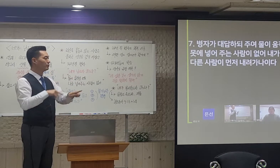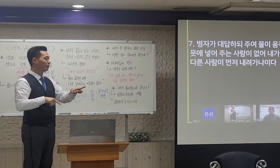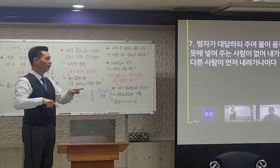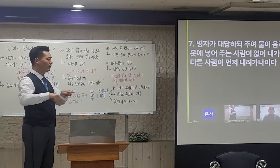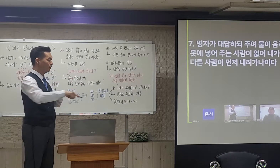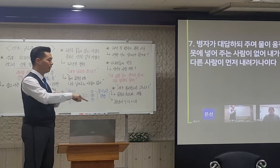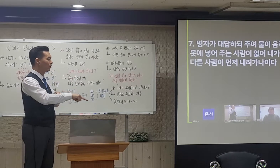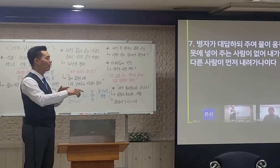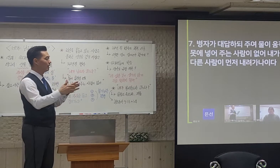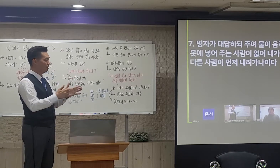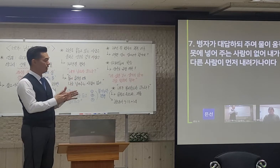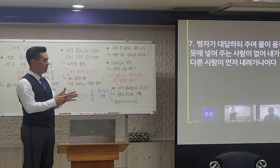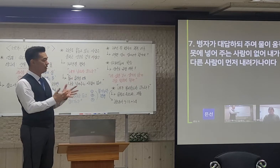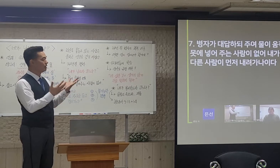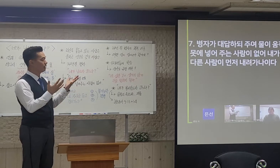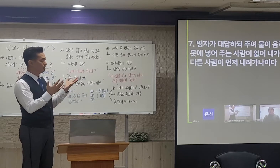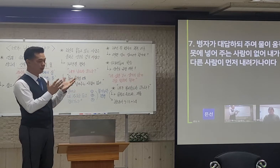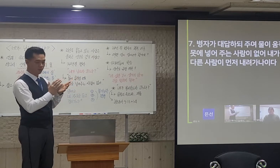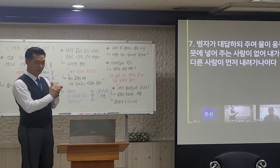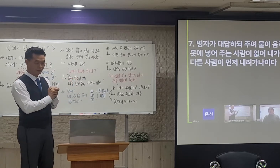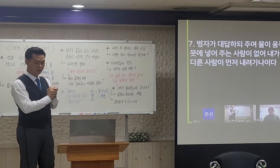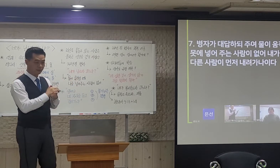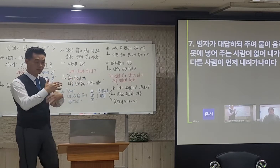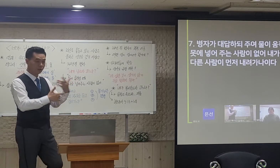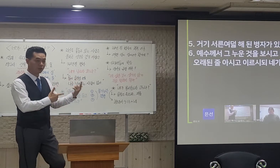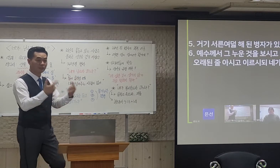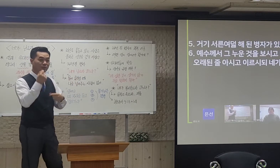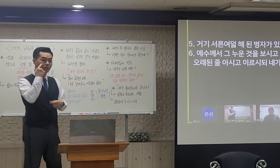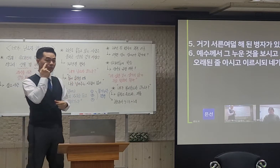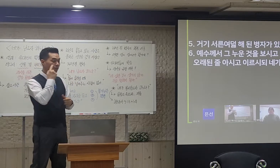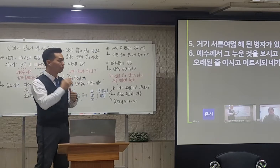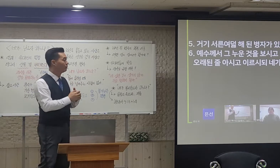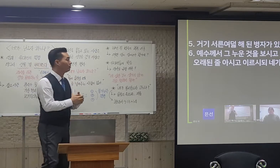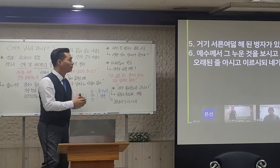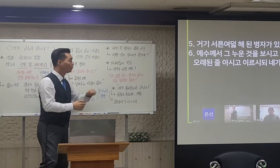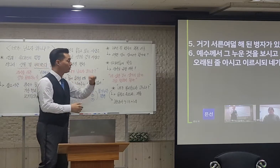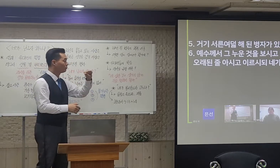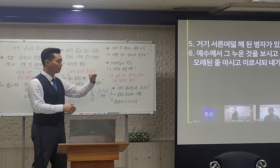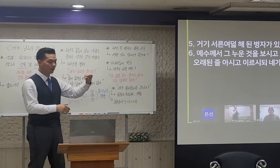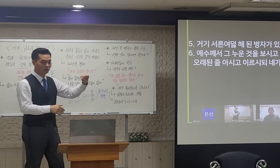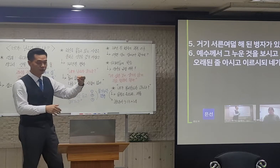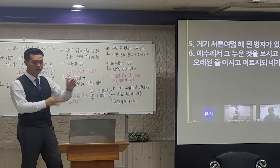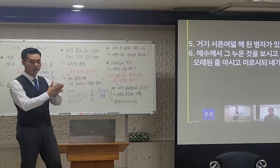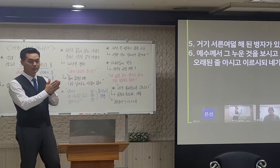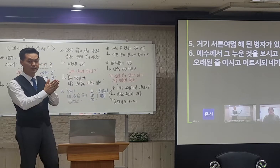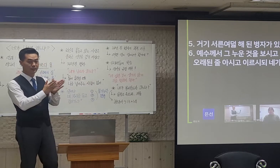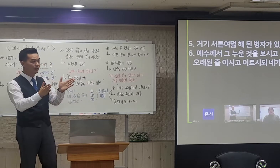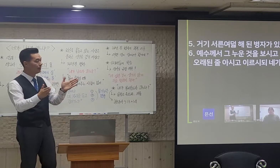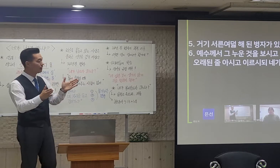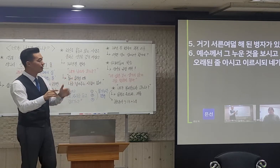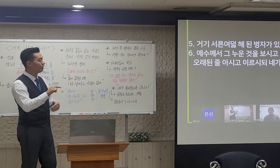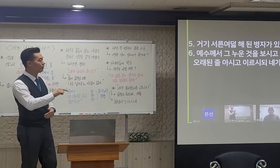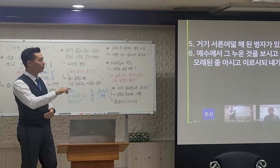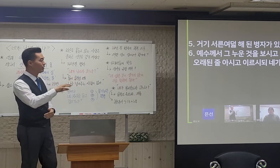먼저 내려가나이다. 아멘. 따라 다시 해볼까요? 5절부터요. 시작.